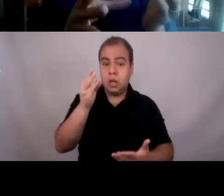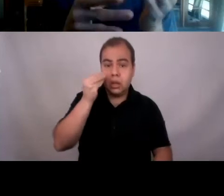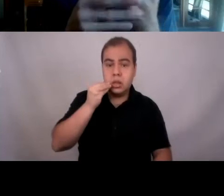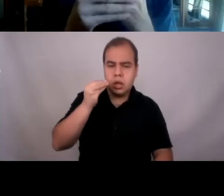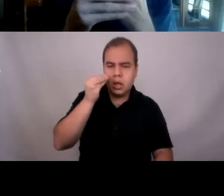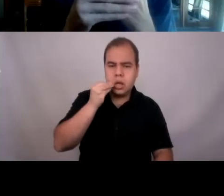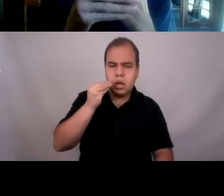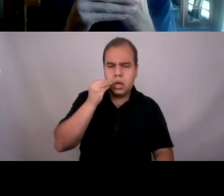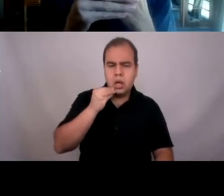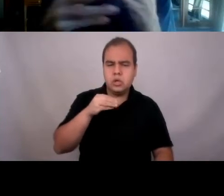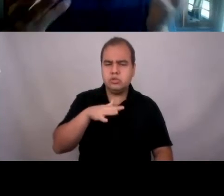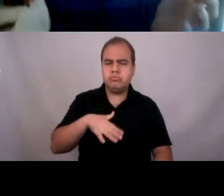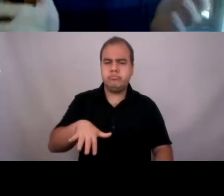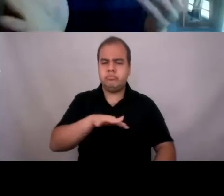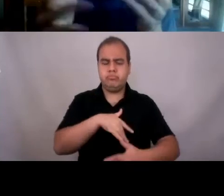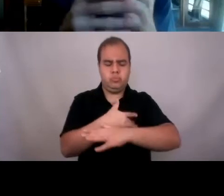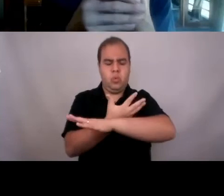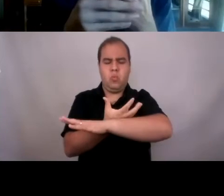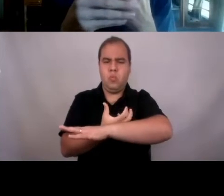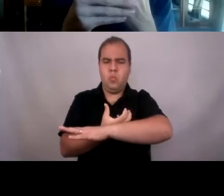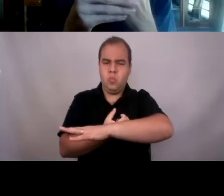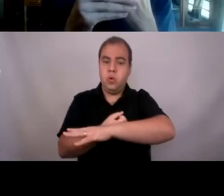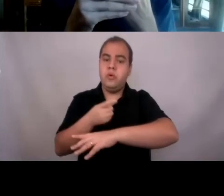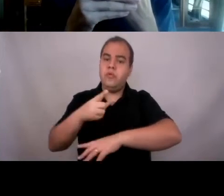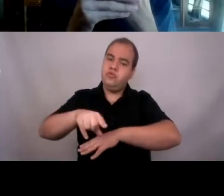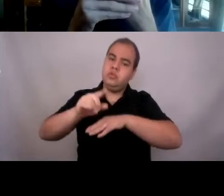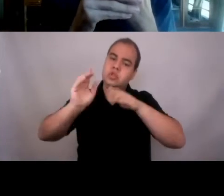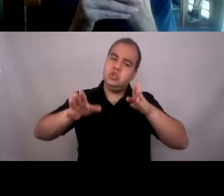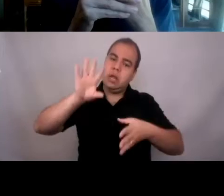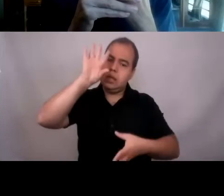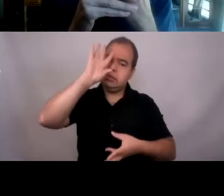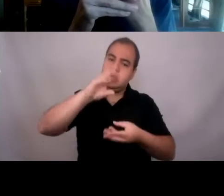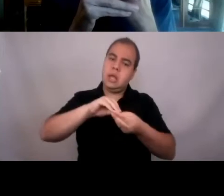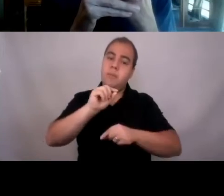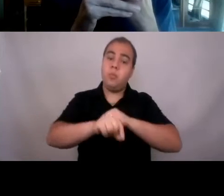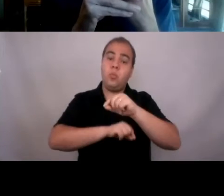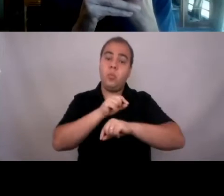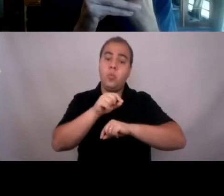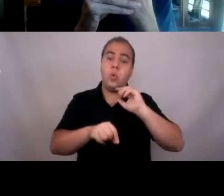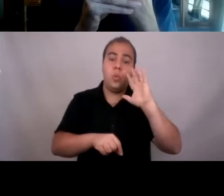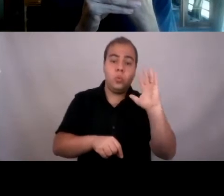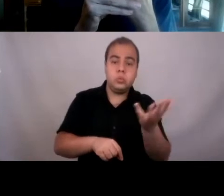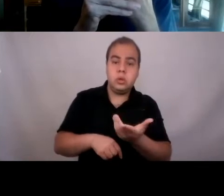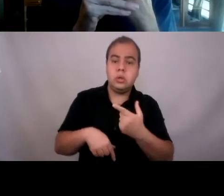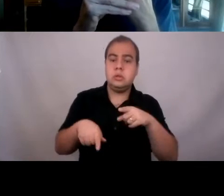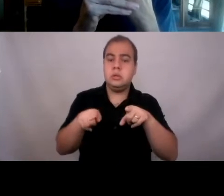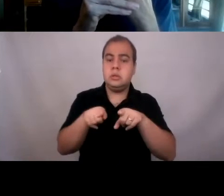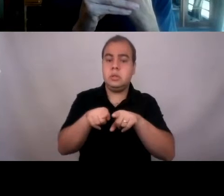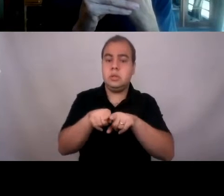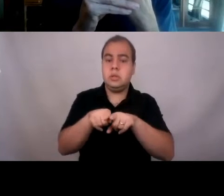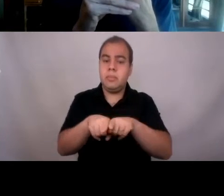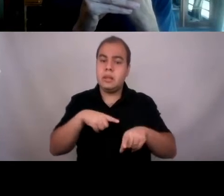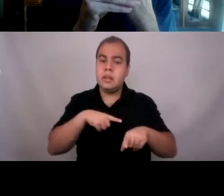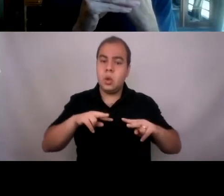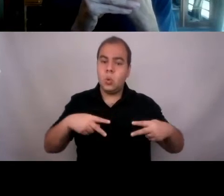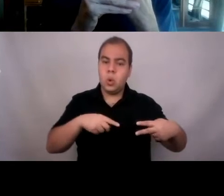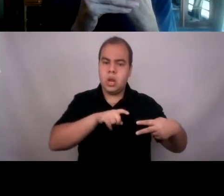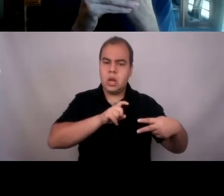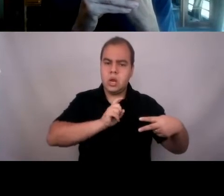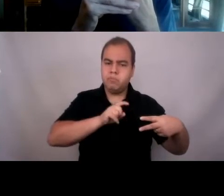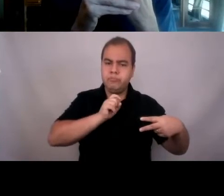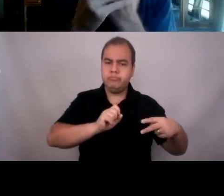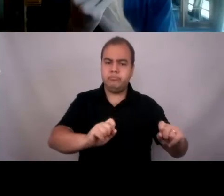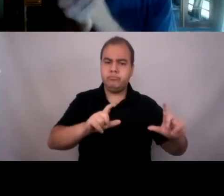de acordo com o infiltrômetro do anel duplo, vocês já sabem do que se trata. E aí tem um link aí embaixo de um vídeo que eu achei muito